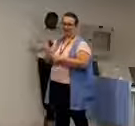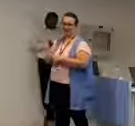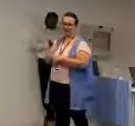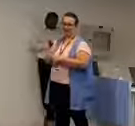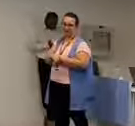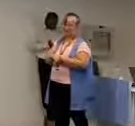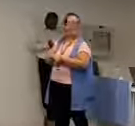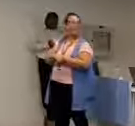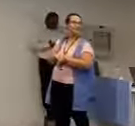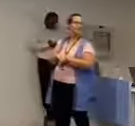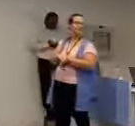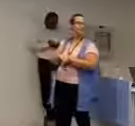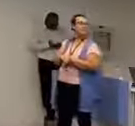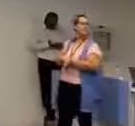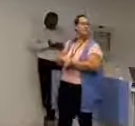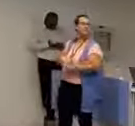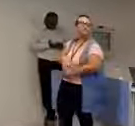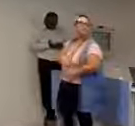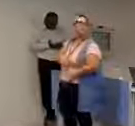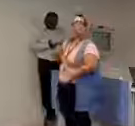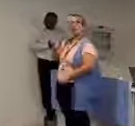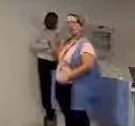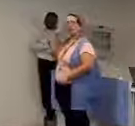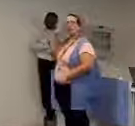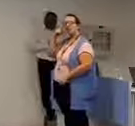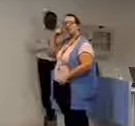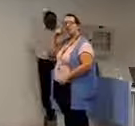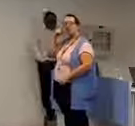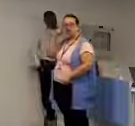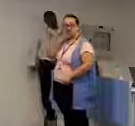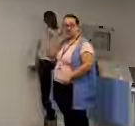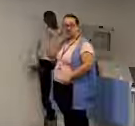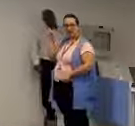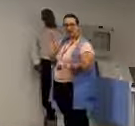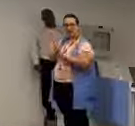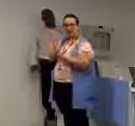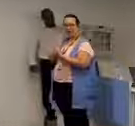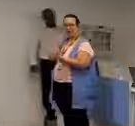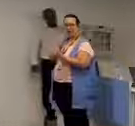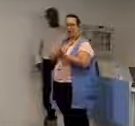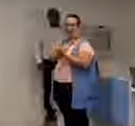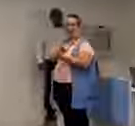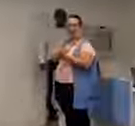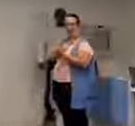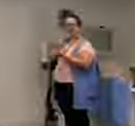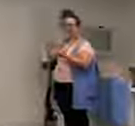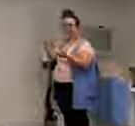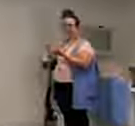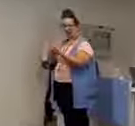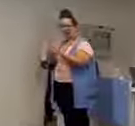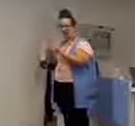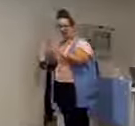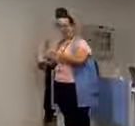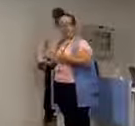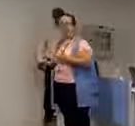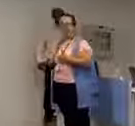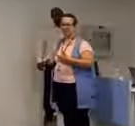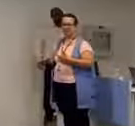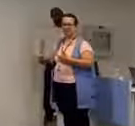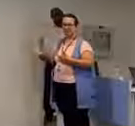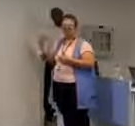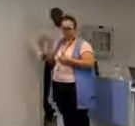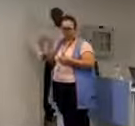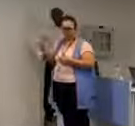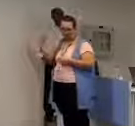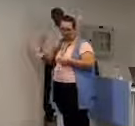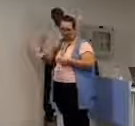sabe, pragmático que nem um japonês, que só faz, se o cara estiver virado ele já não sabe o que fazer. Não, a gente não dá sempre um jeitinho,